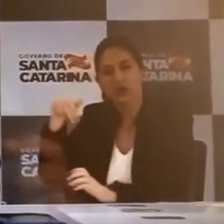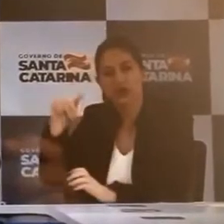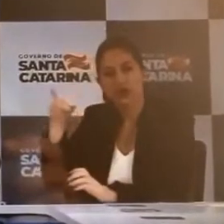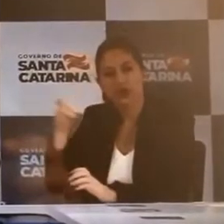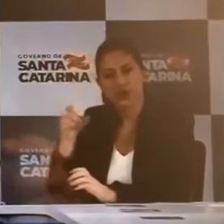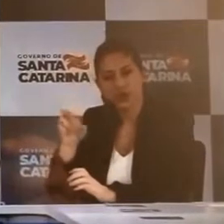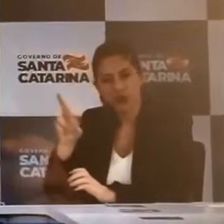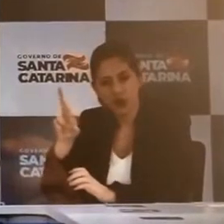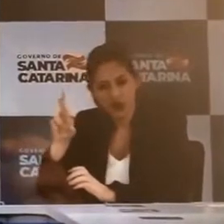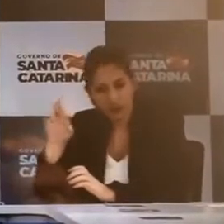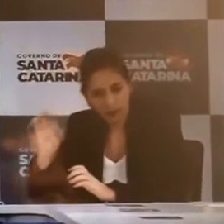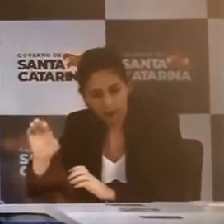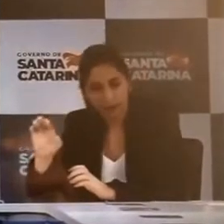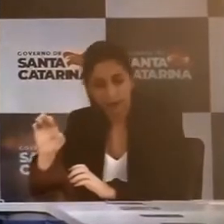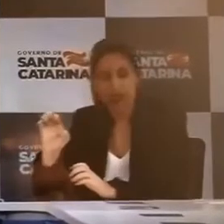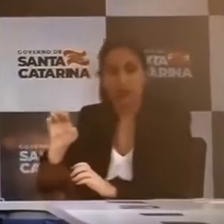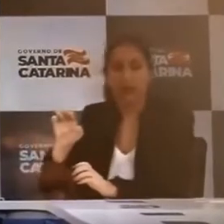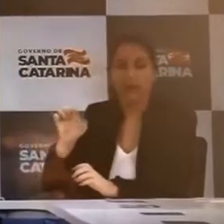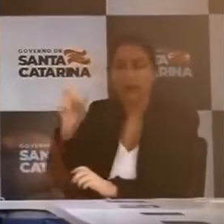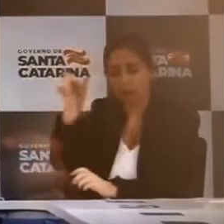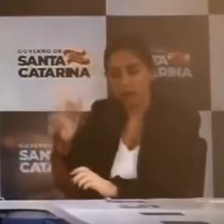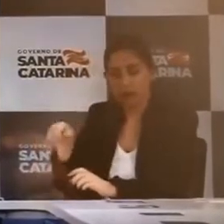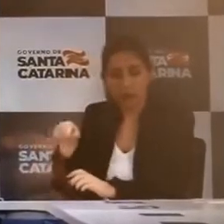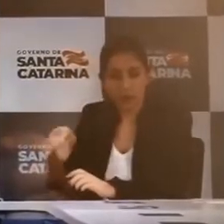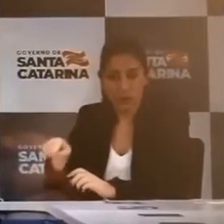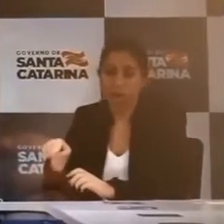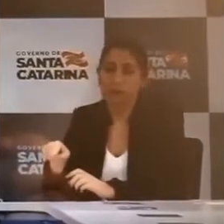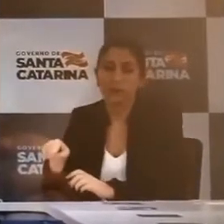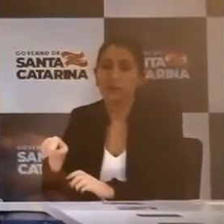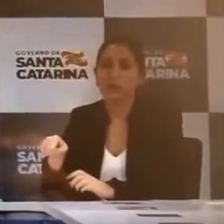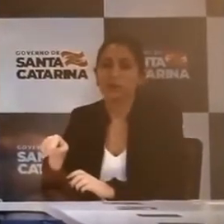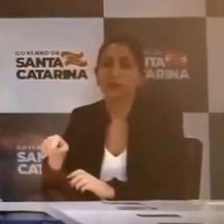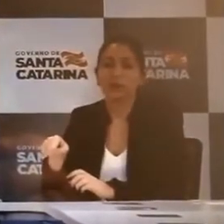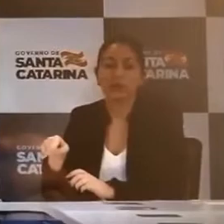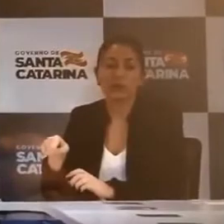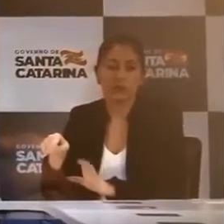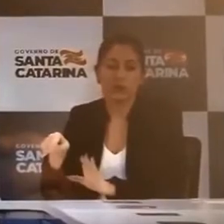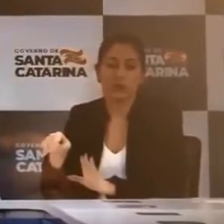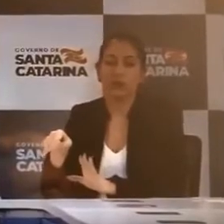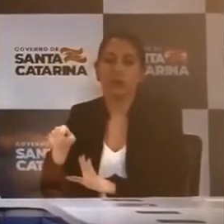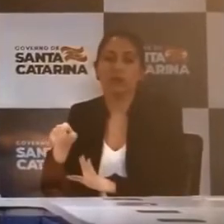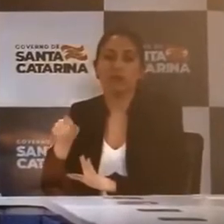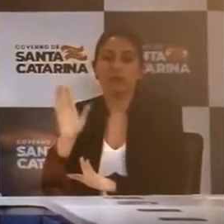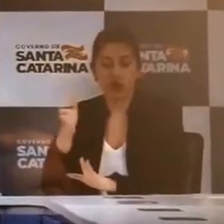o laboratório central, é isso? Só aguardando processar então o resultado e será divulgado a todos.